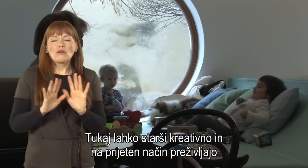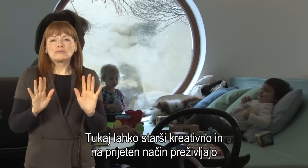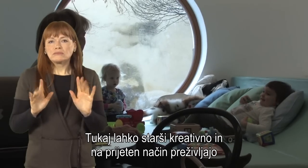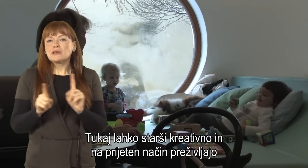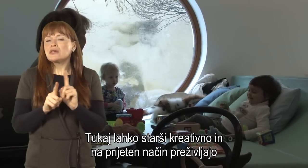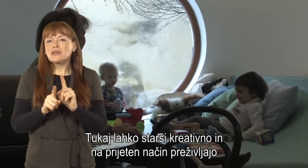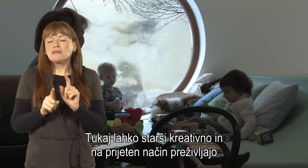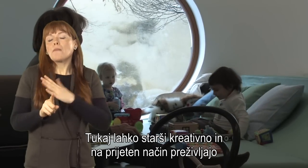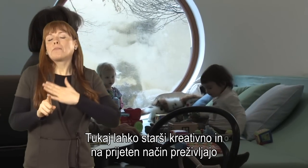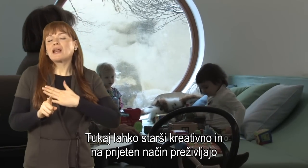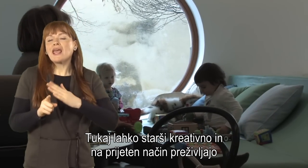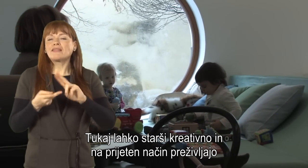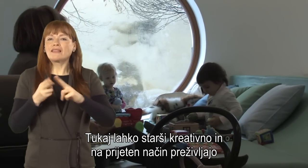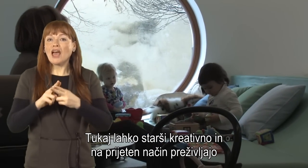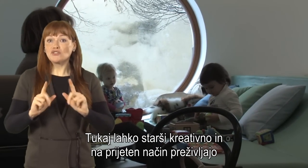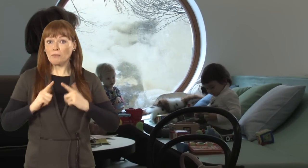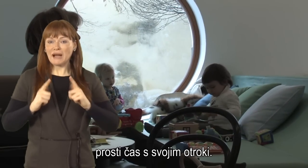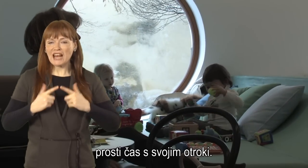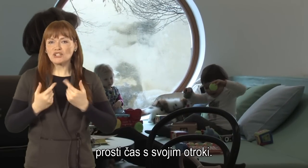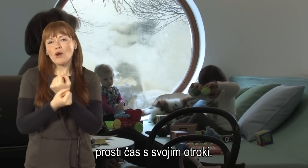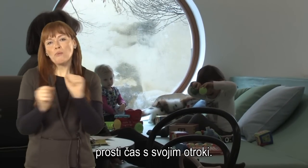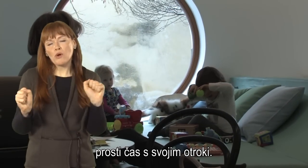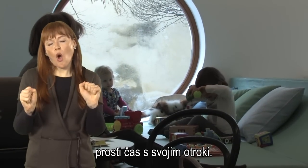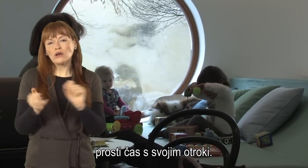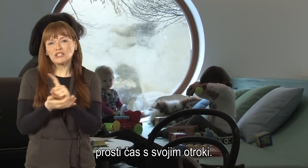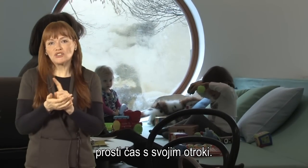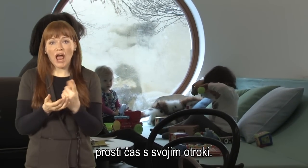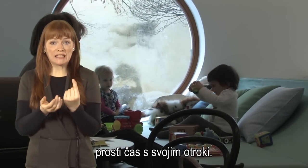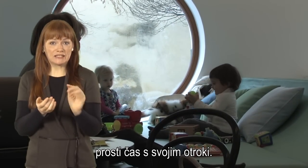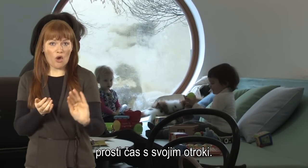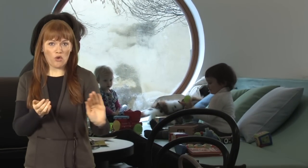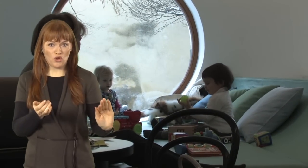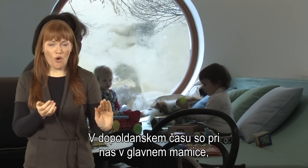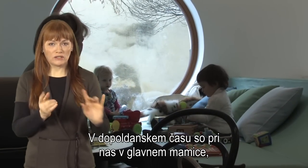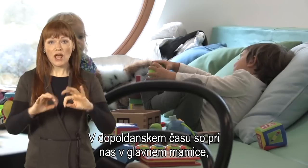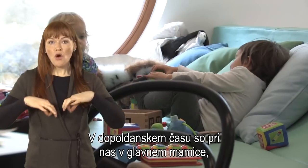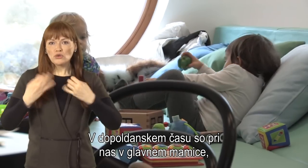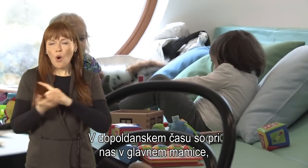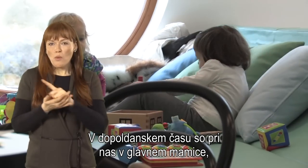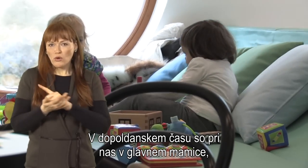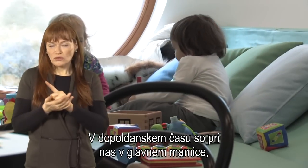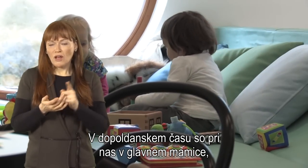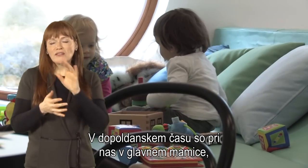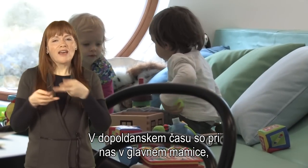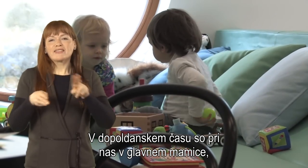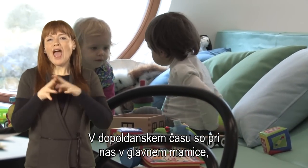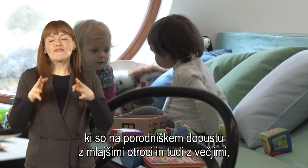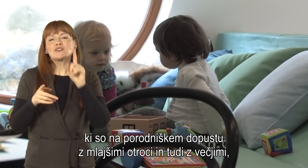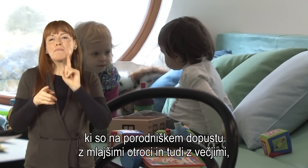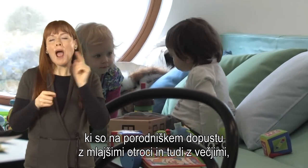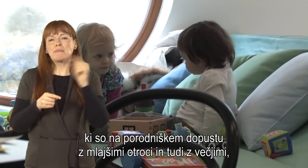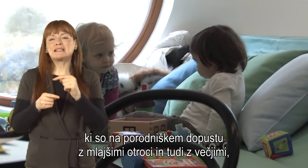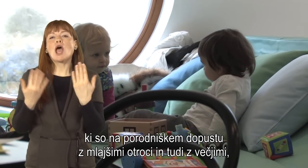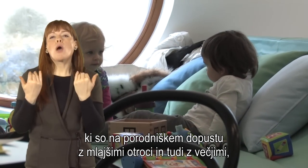kreativno in pa na prijeten način pač preživljajo prosti čas s svojimi otroki. V dopoldanskem času so pri nas v glavnem mamice, ki